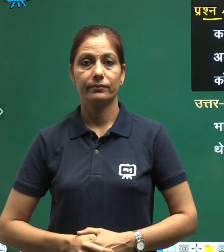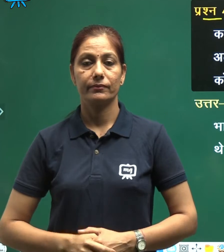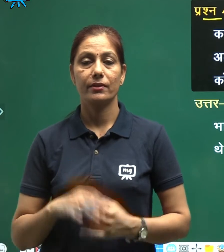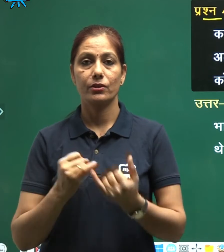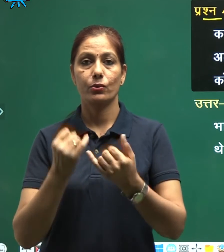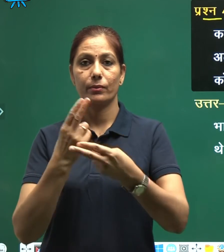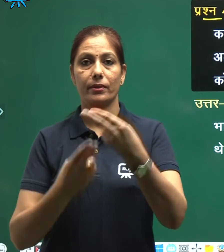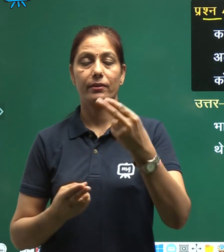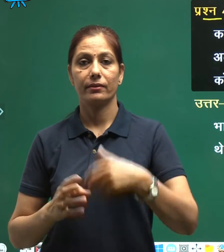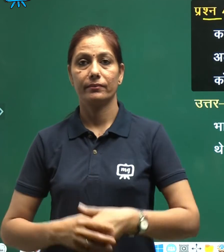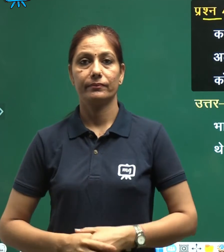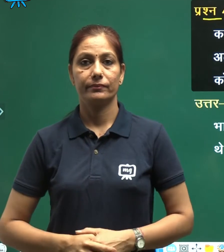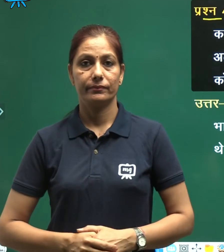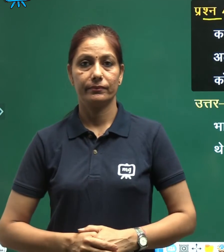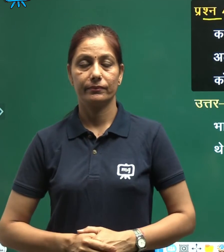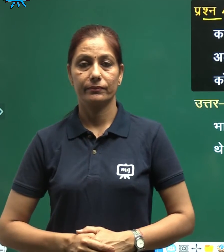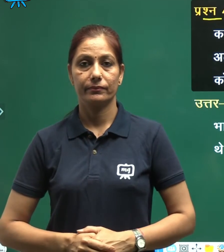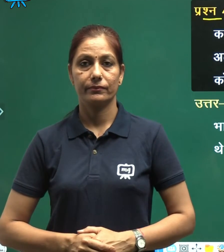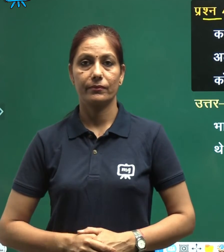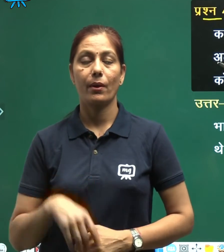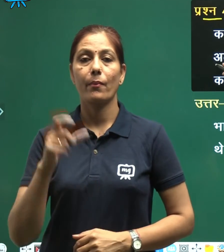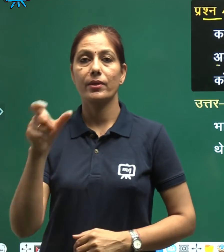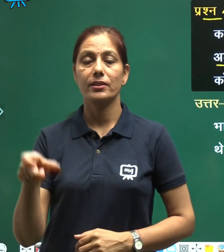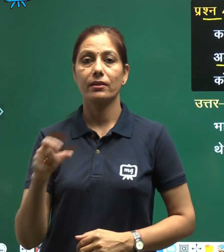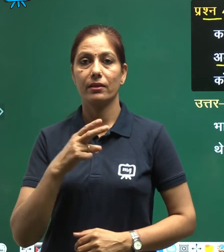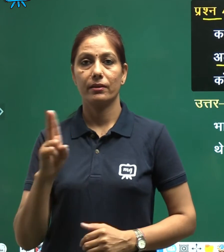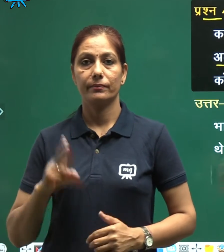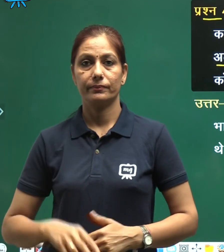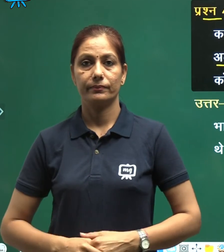कहानी में पंडित अलोपीदीन के